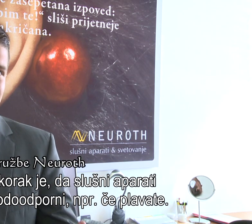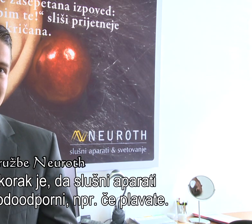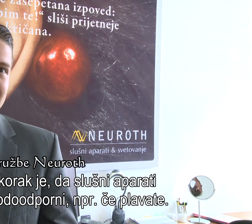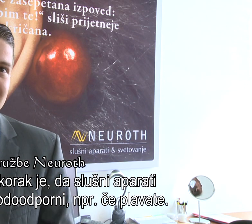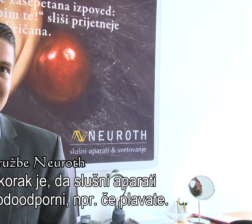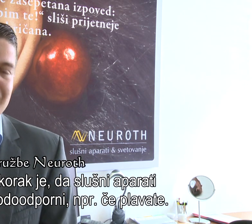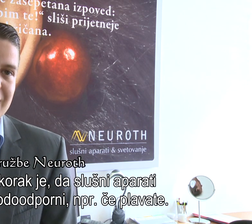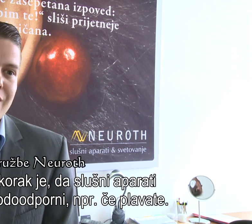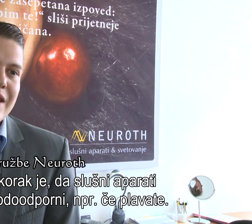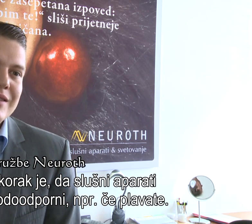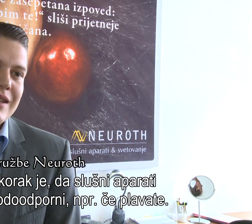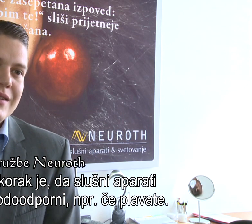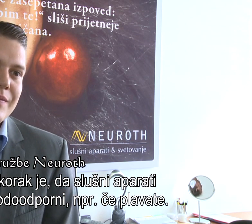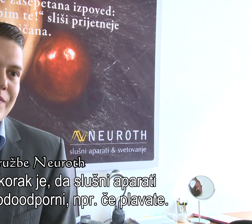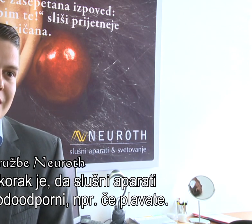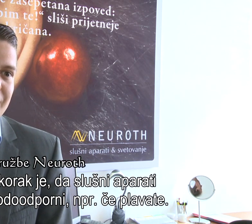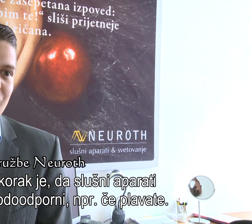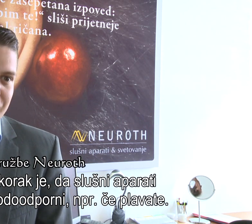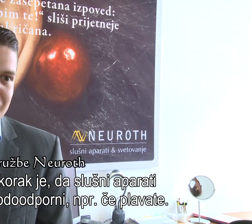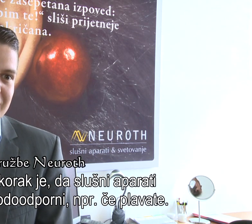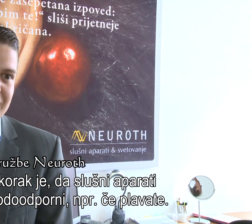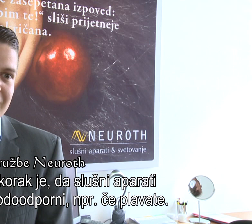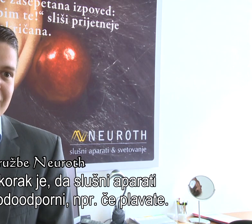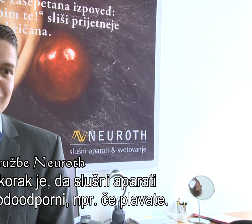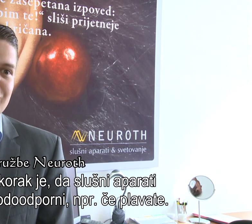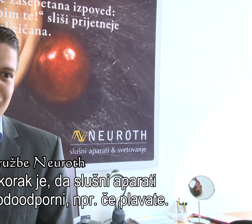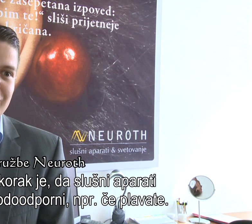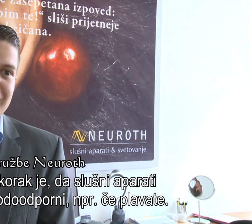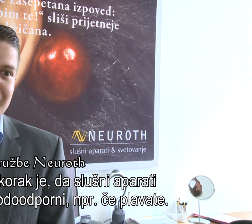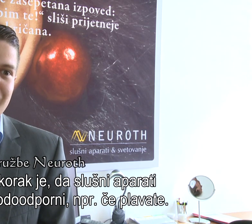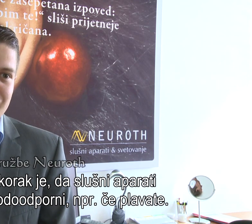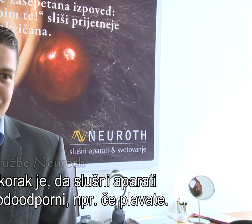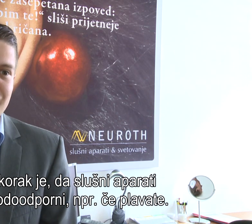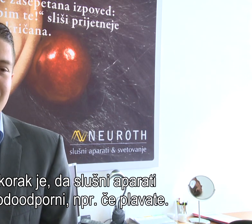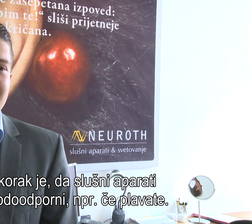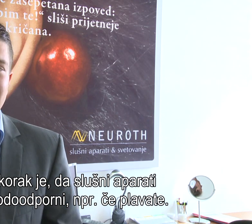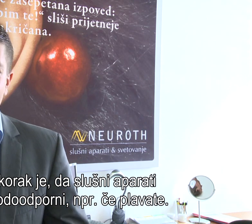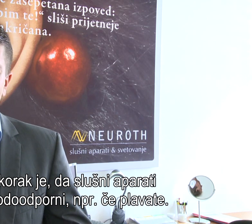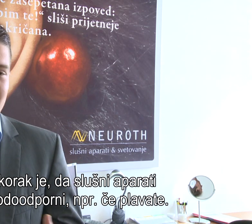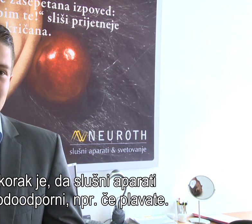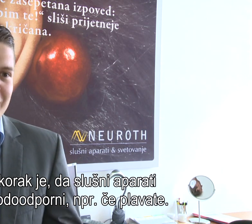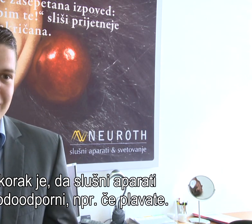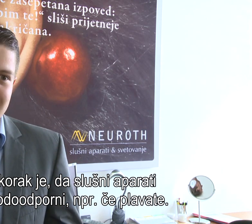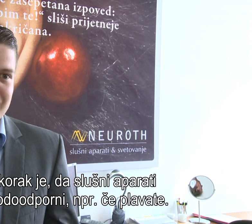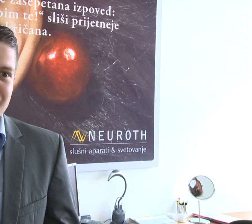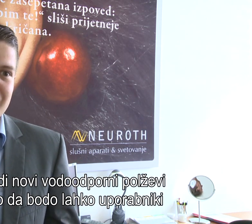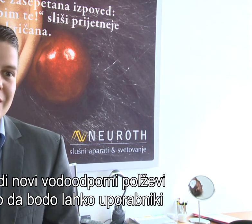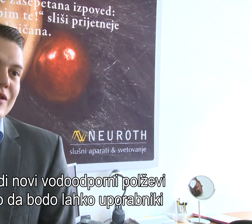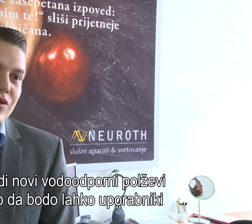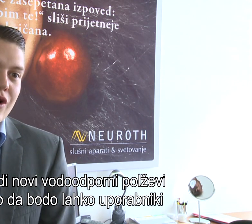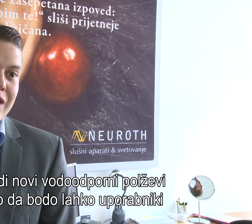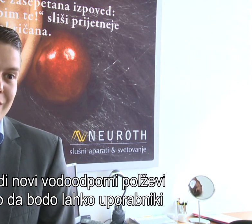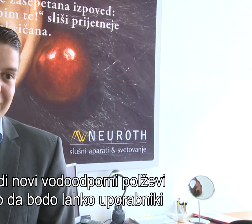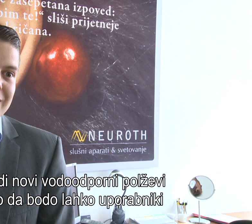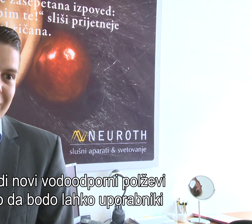next steps is that the hearing aids get water resistant. So also if you are swimming, some